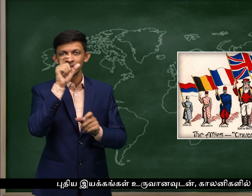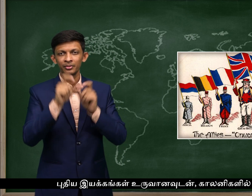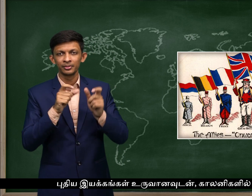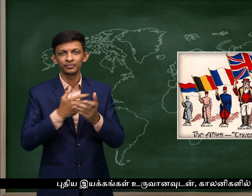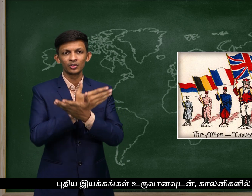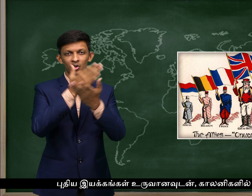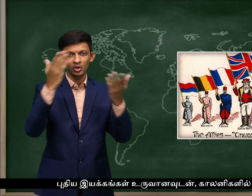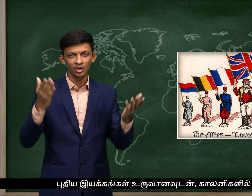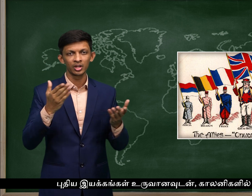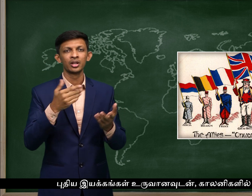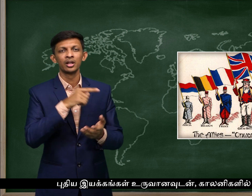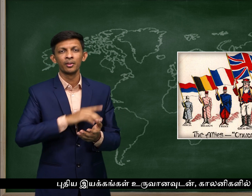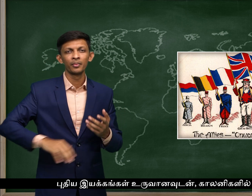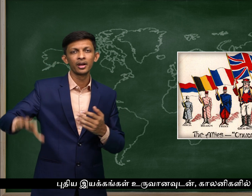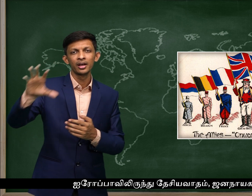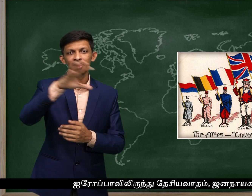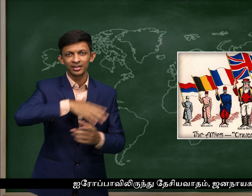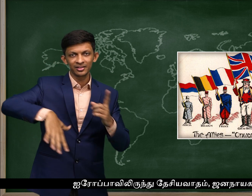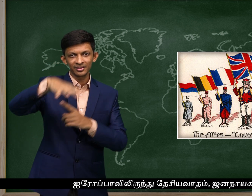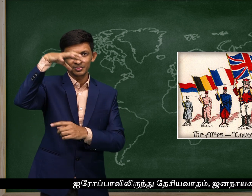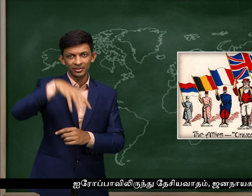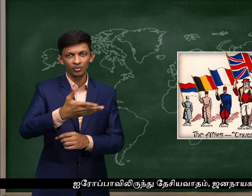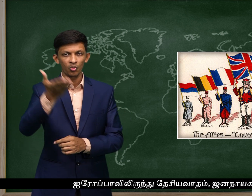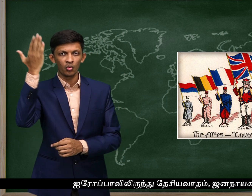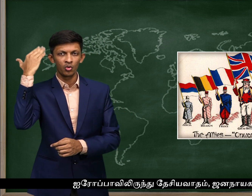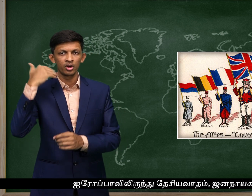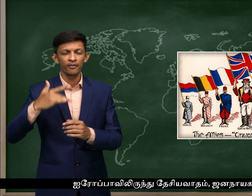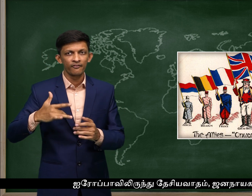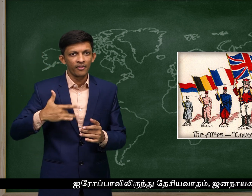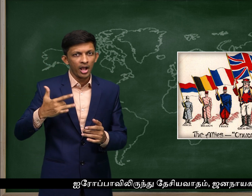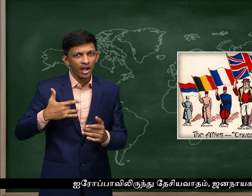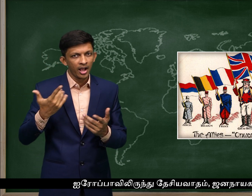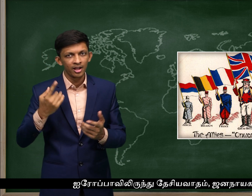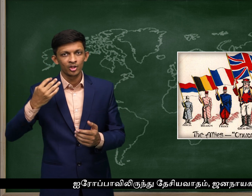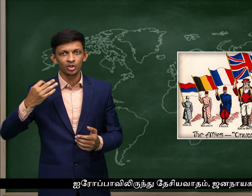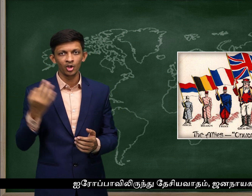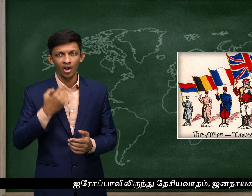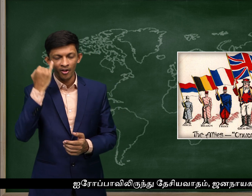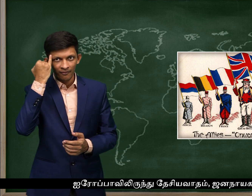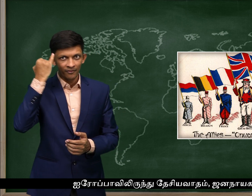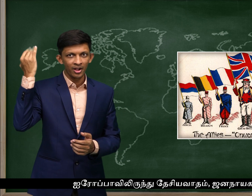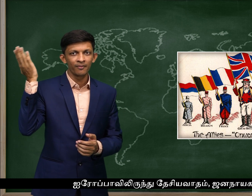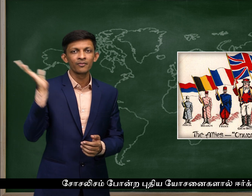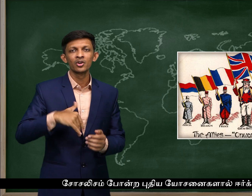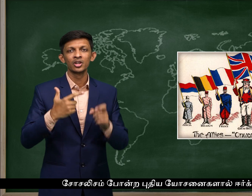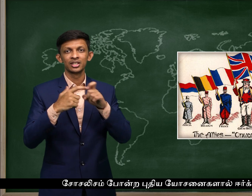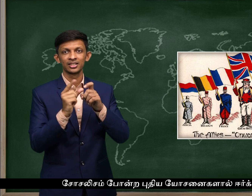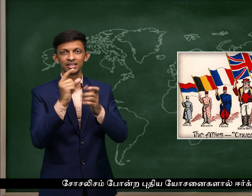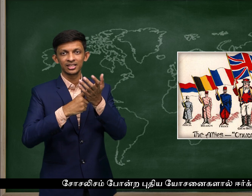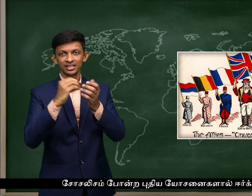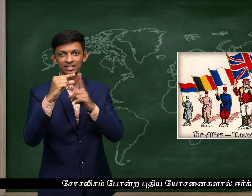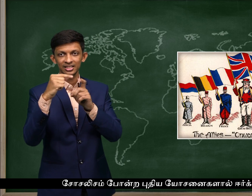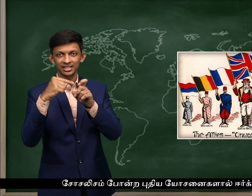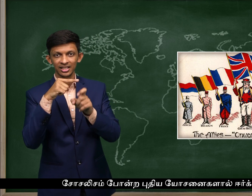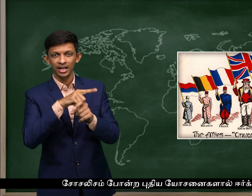உருவானவுடன் காலனிகளில் உள்ள மக்கள் ஐரோப்பாவிலிருந்து தேசியவாதம், ஜனநாயகம் மற்றும்